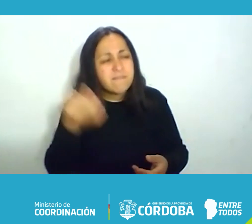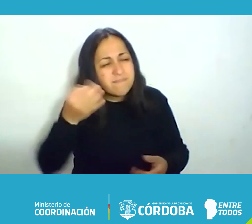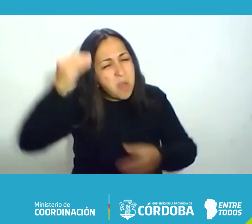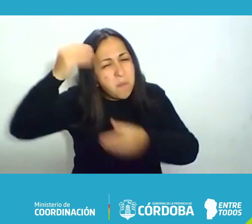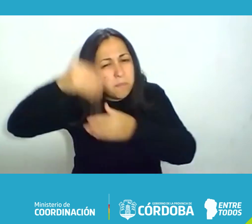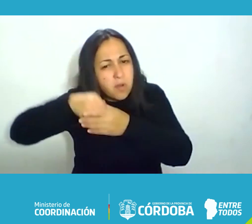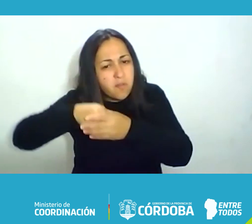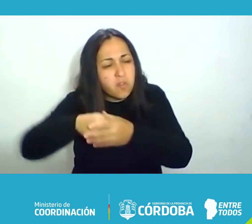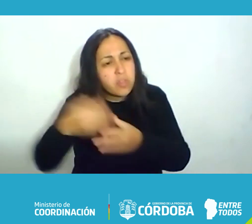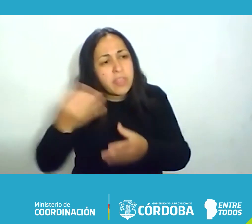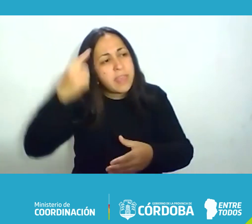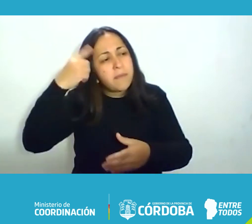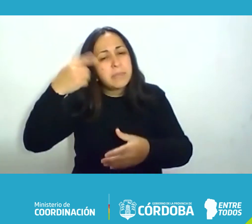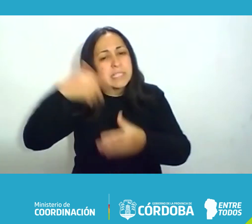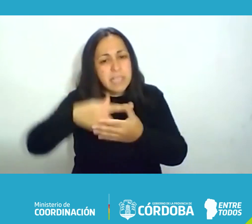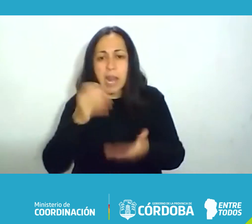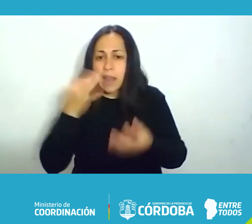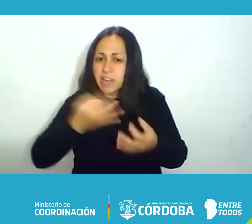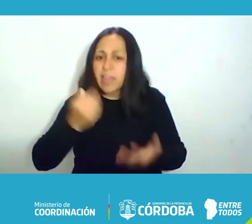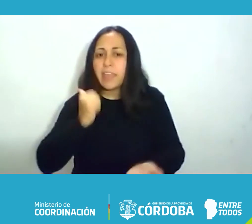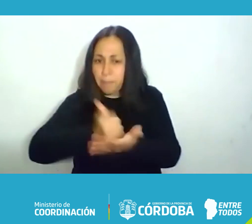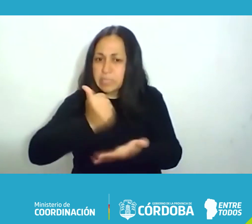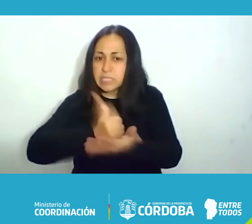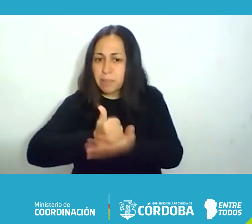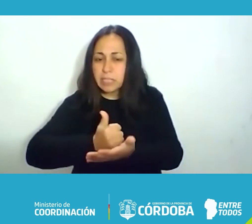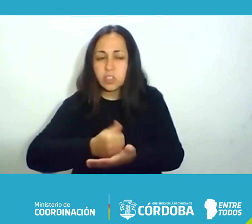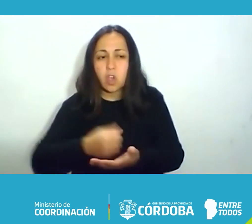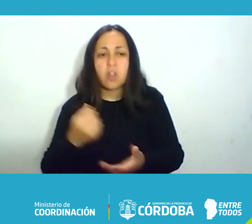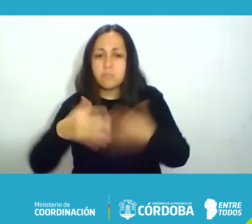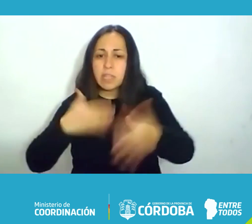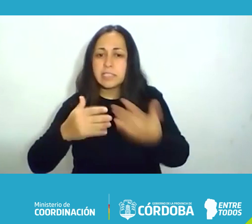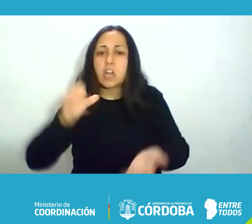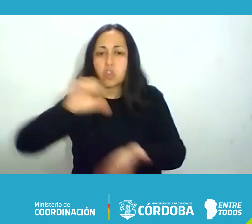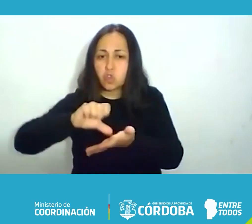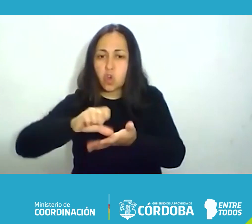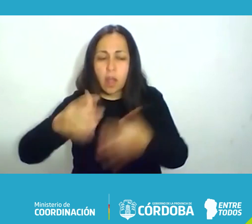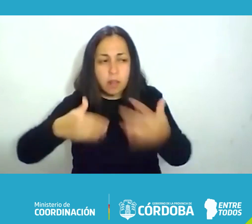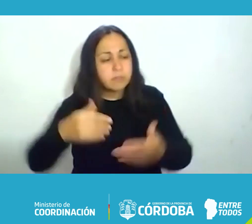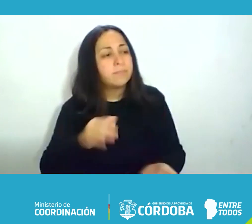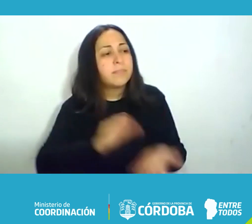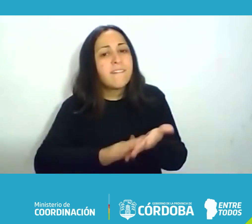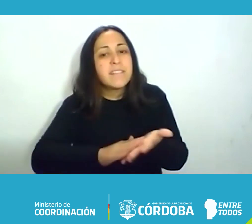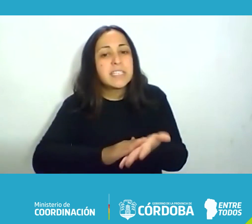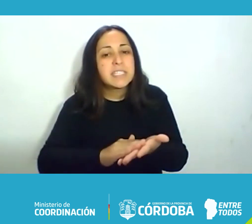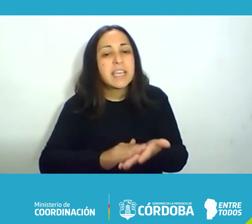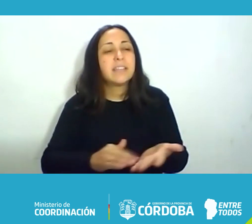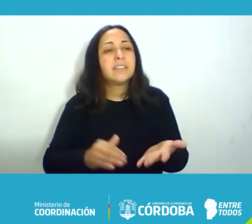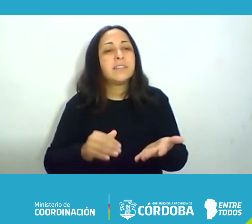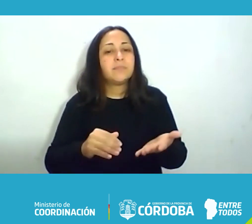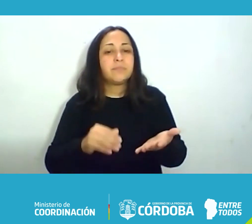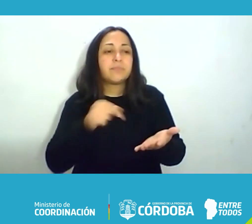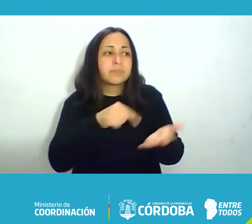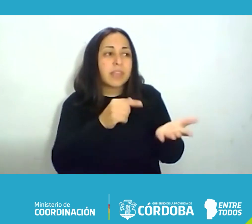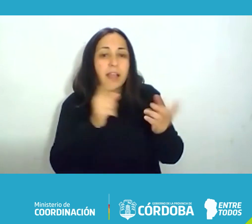profundo de la real participación ciudadana, el desarrollo local, pero se basa en el EIA, página